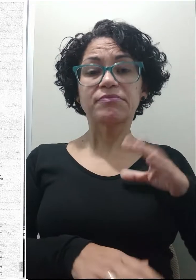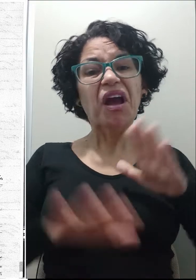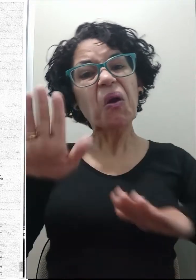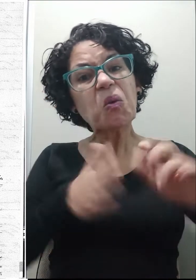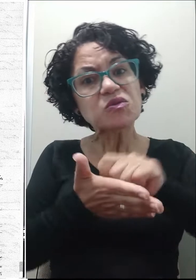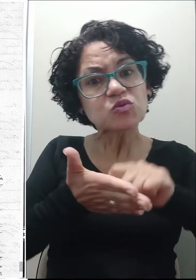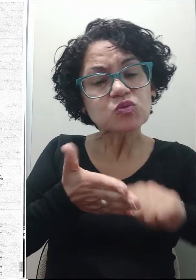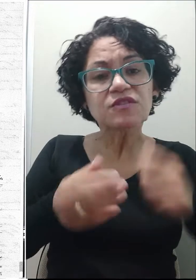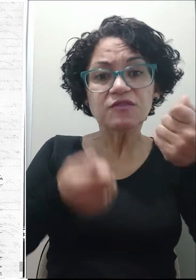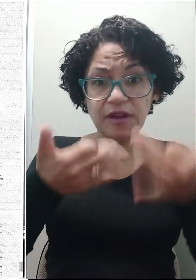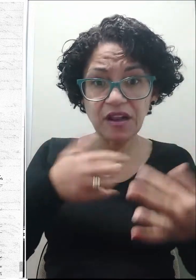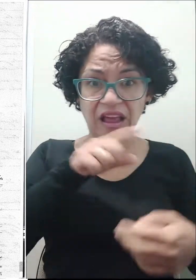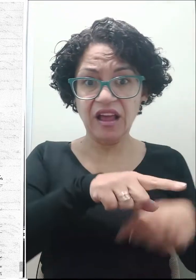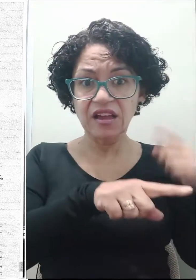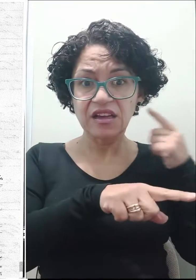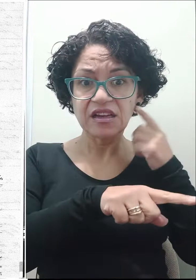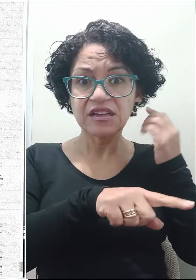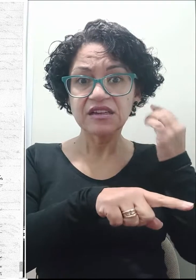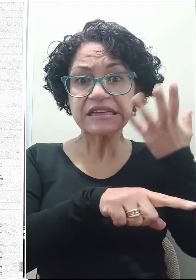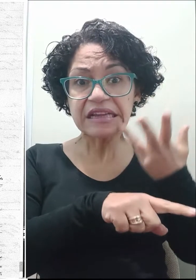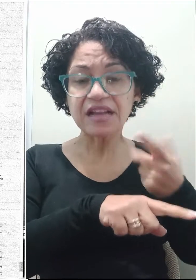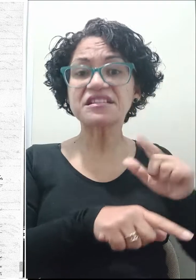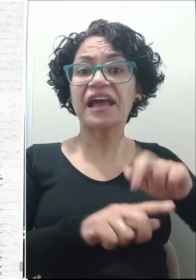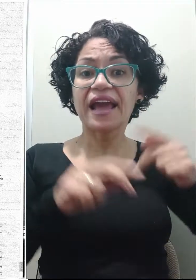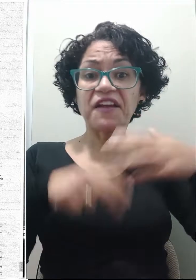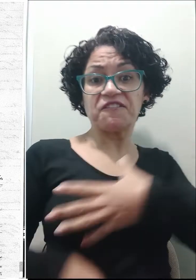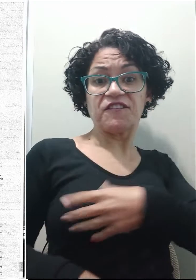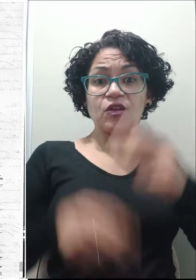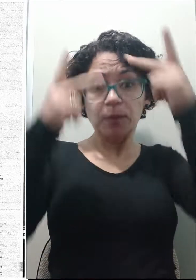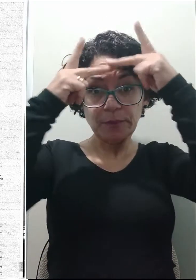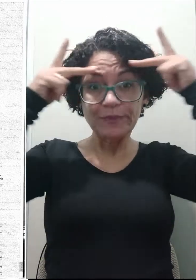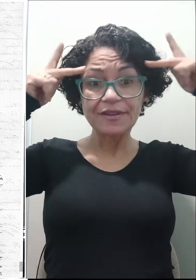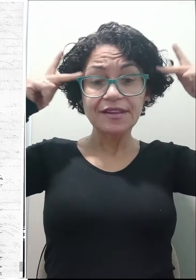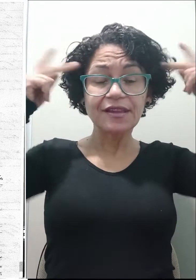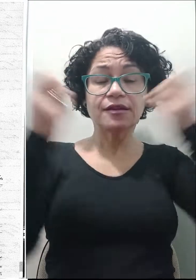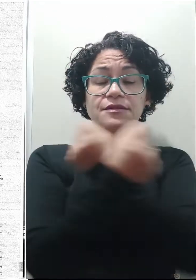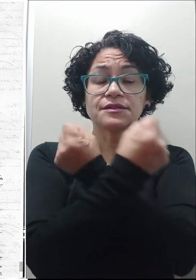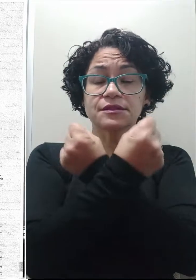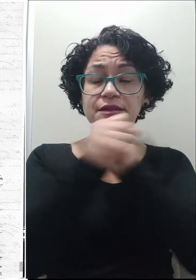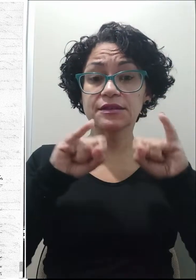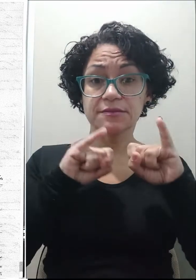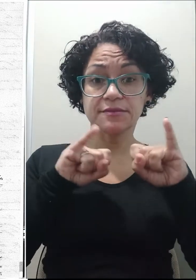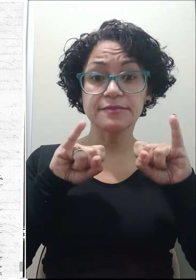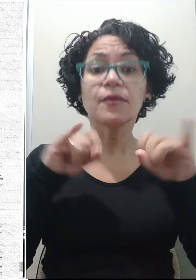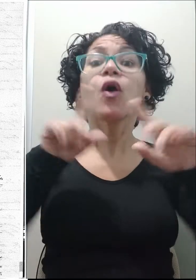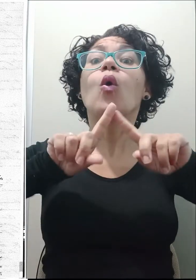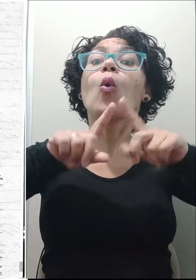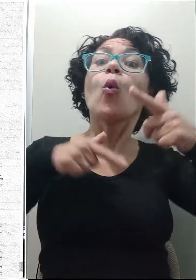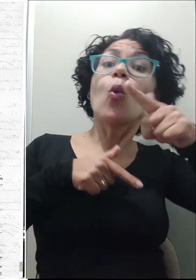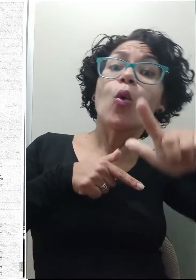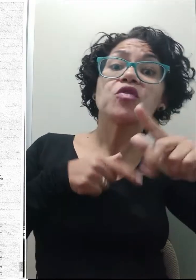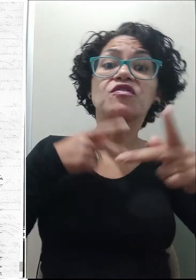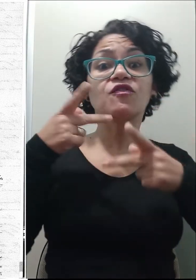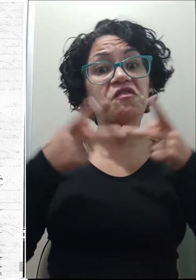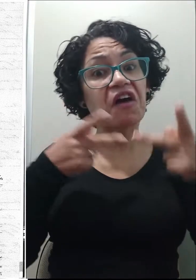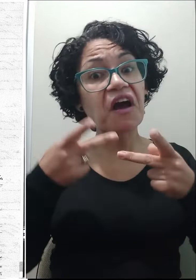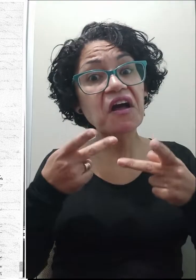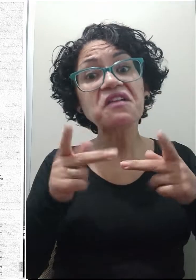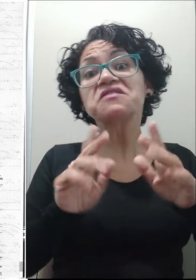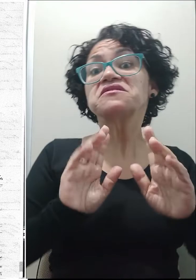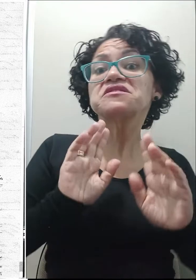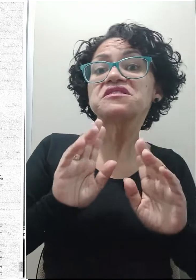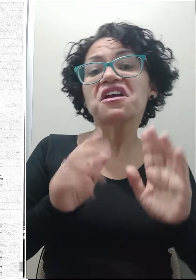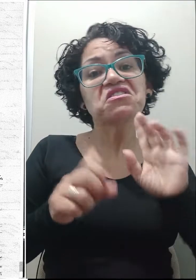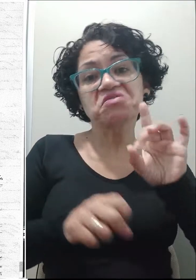que a criança surda era filho da princesa Isabel, neta de Dom Pedro II.